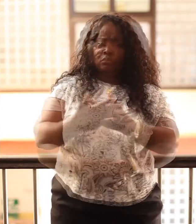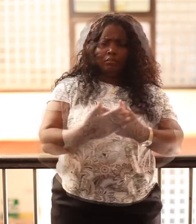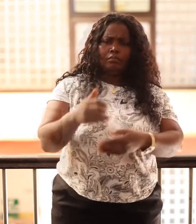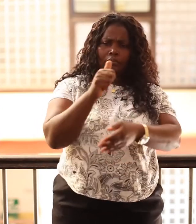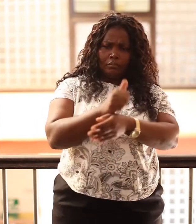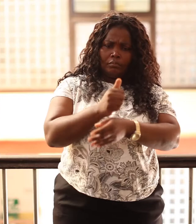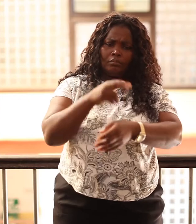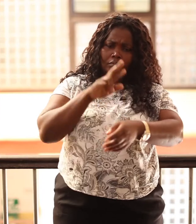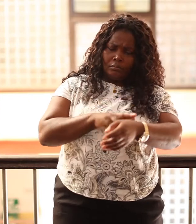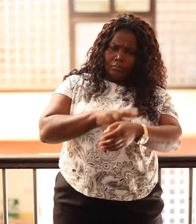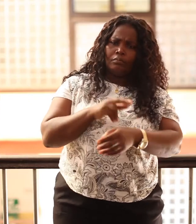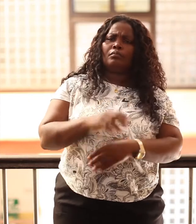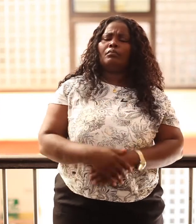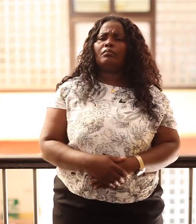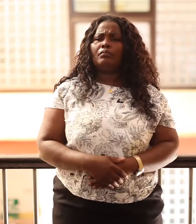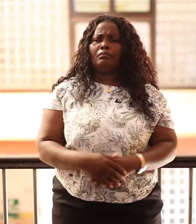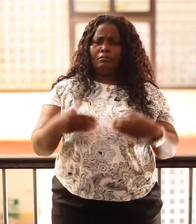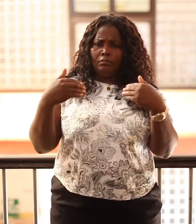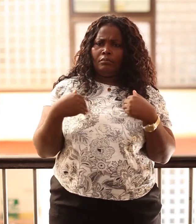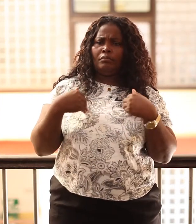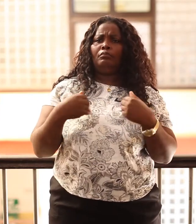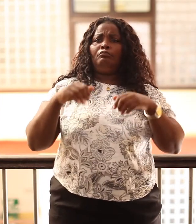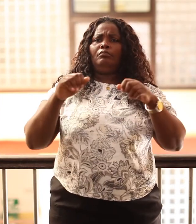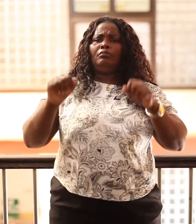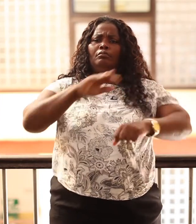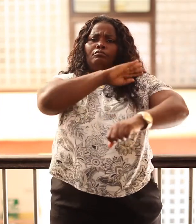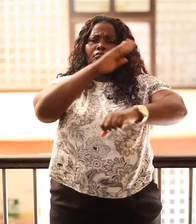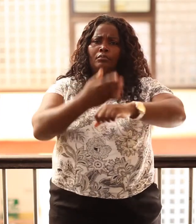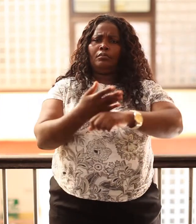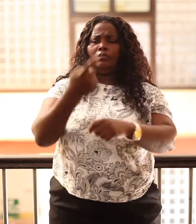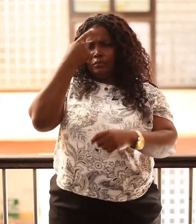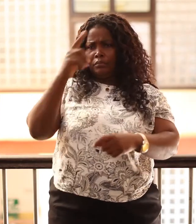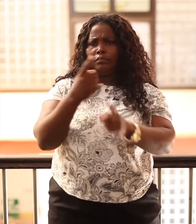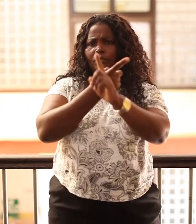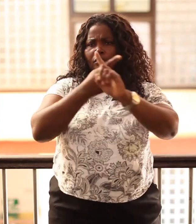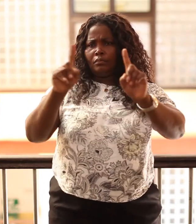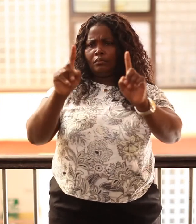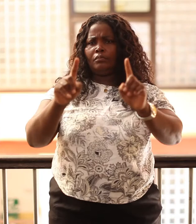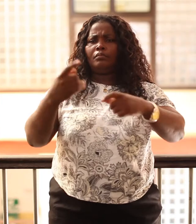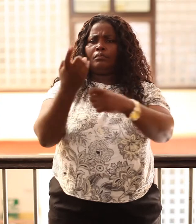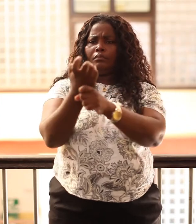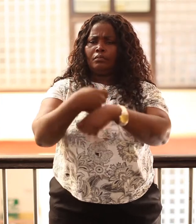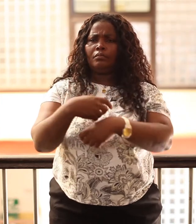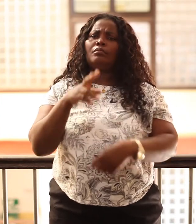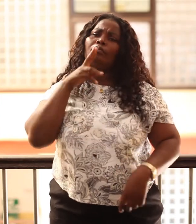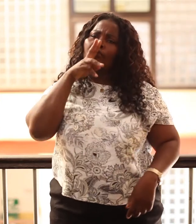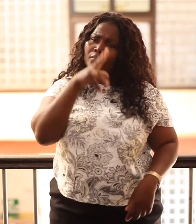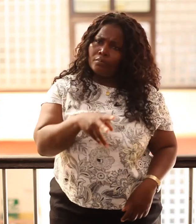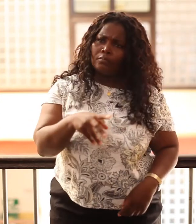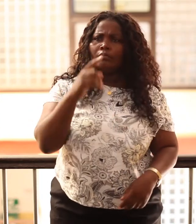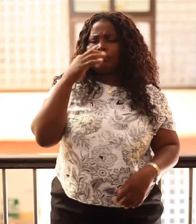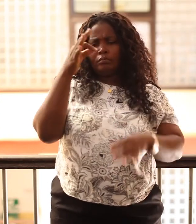Bebé antirracista tiene el poder para cambiar la realidad. Y nunca